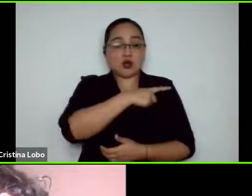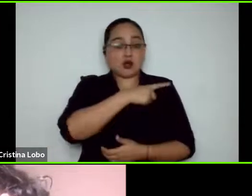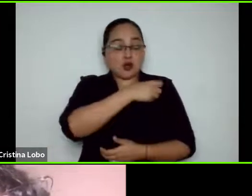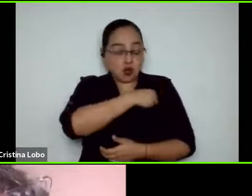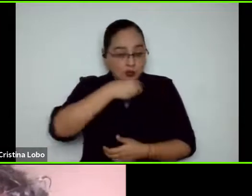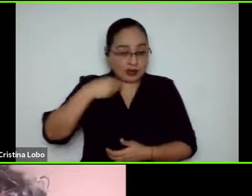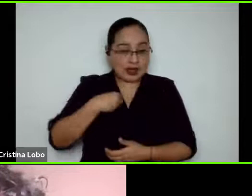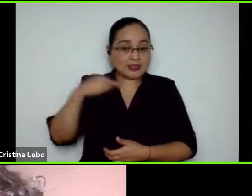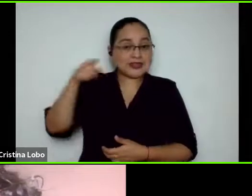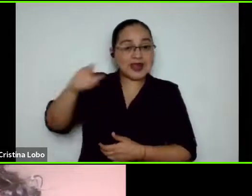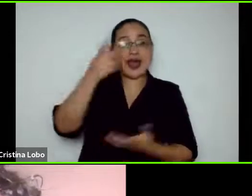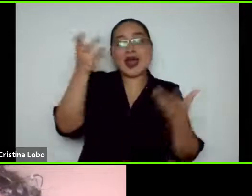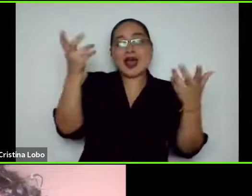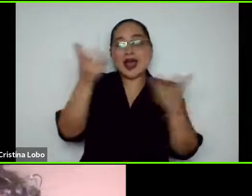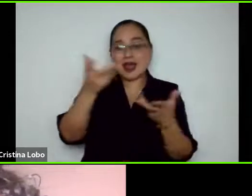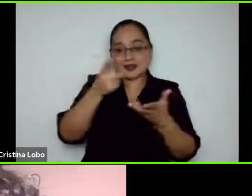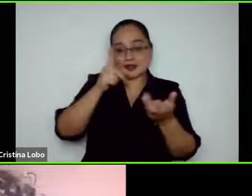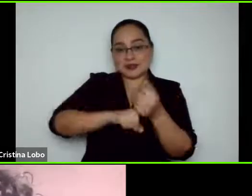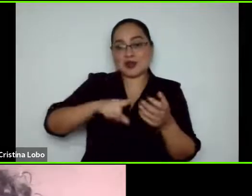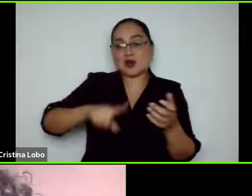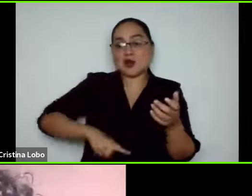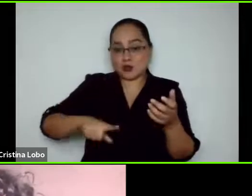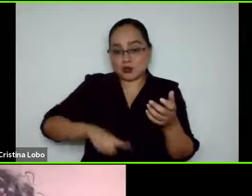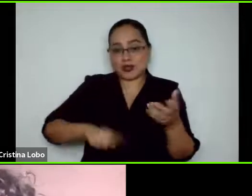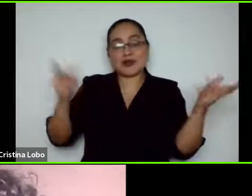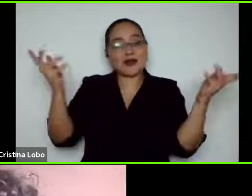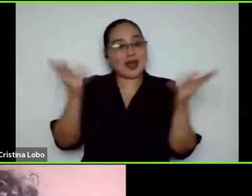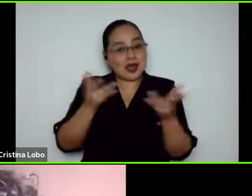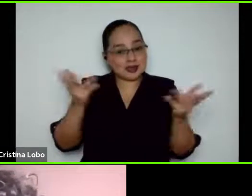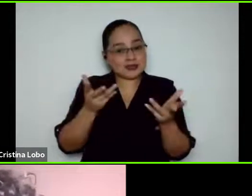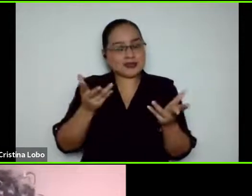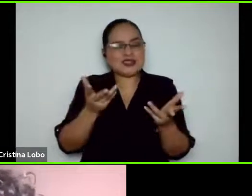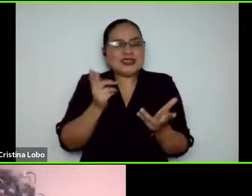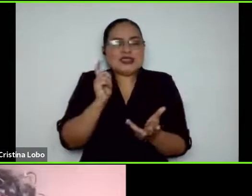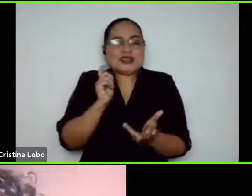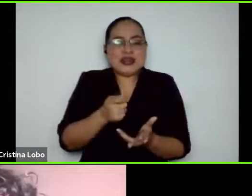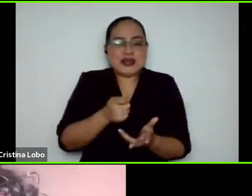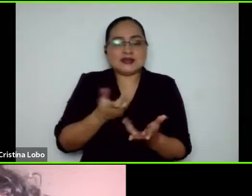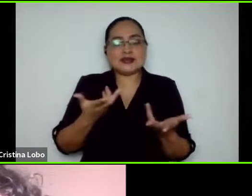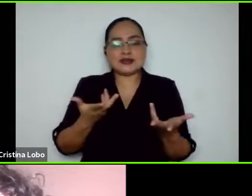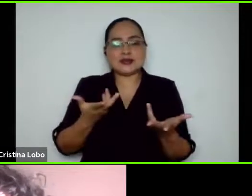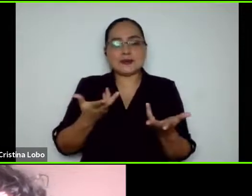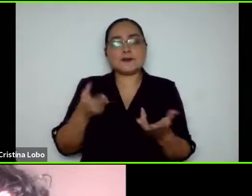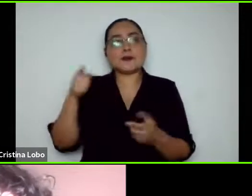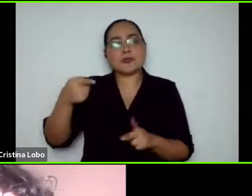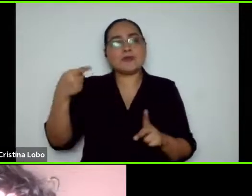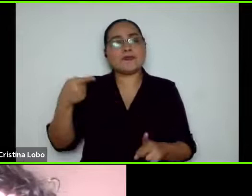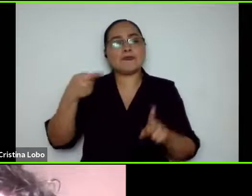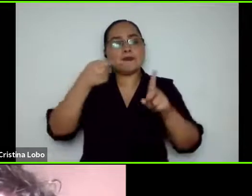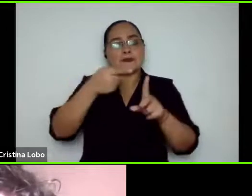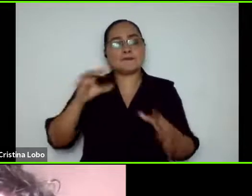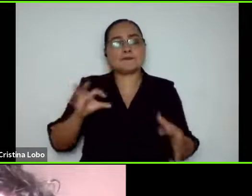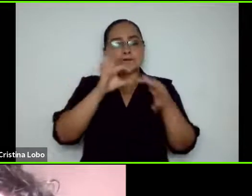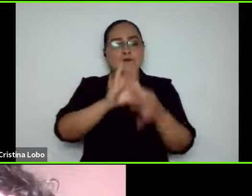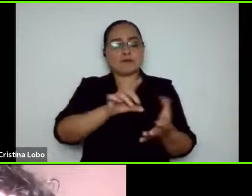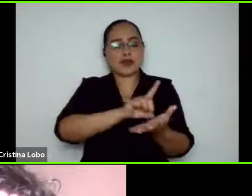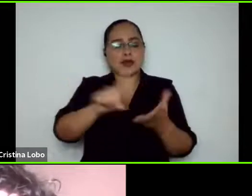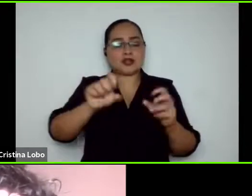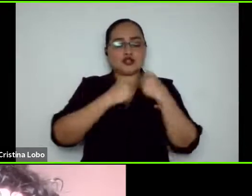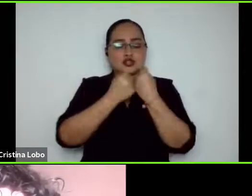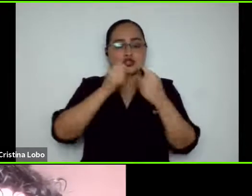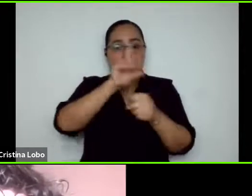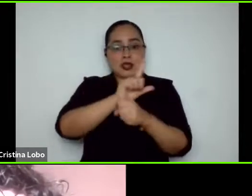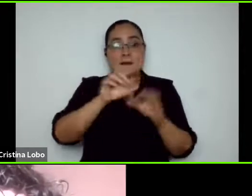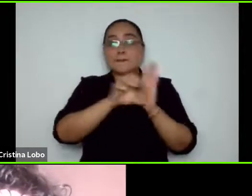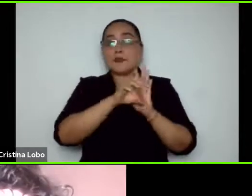Estado haga cosas. Esas obligaciones de hacer normalmente se han enfatizado en relación con los derechos sociales. Por